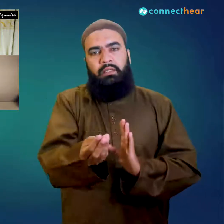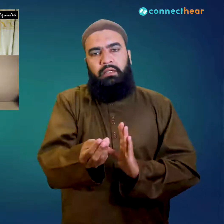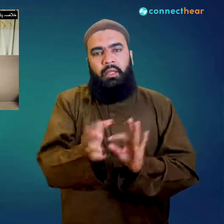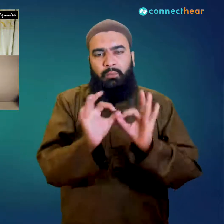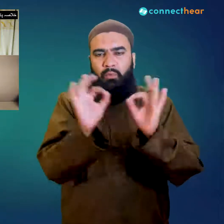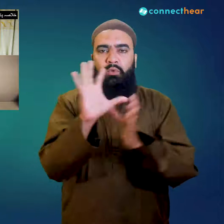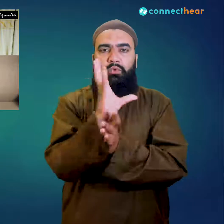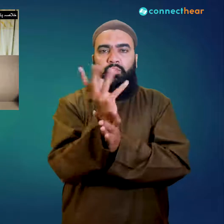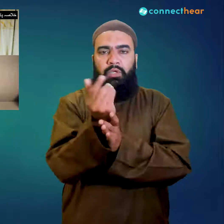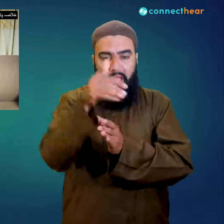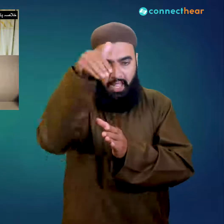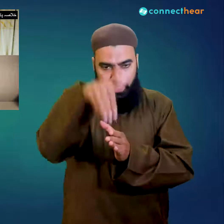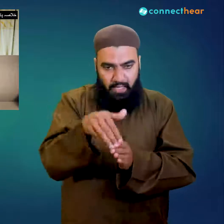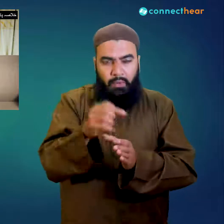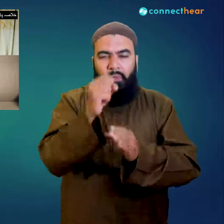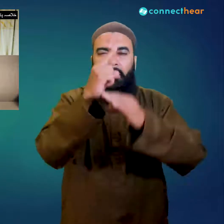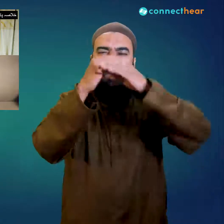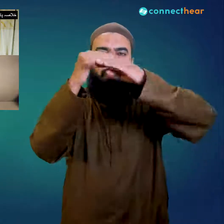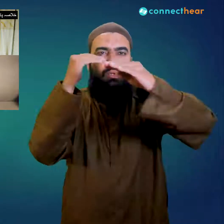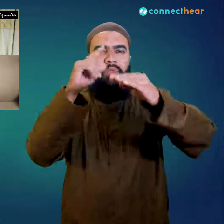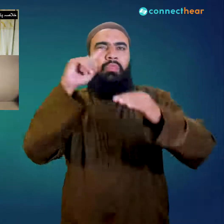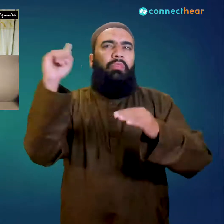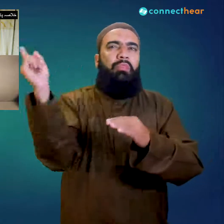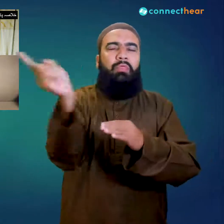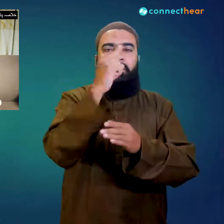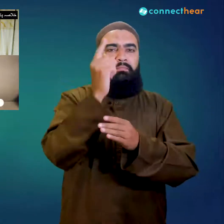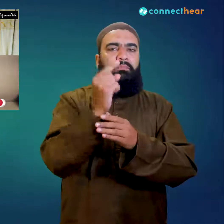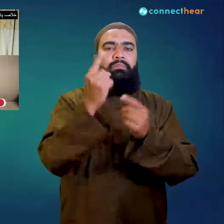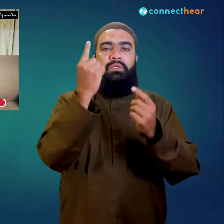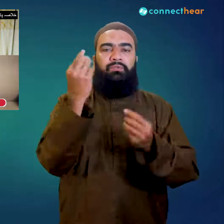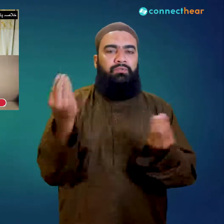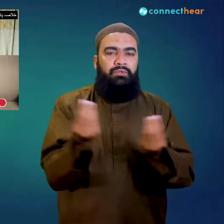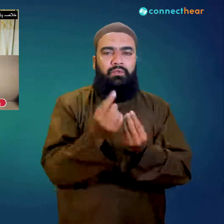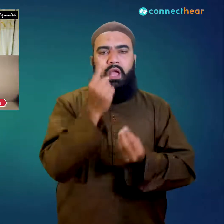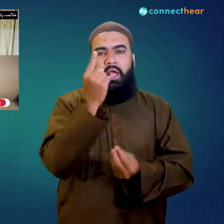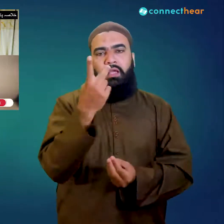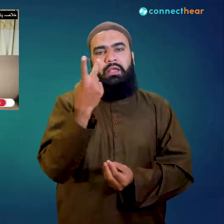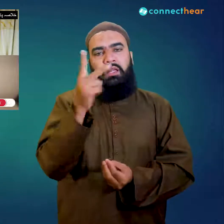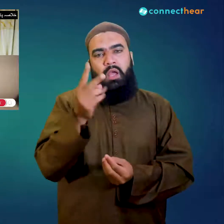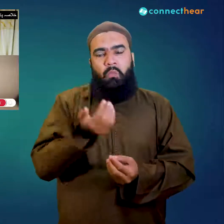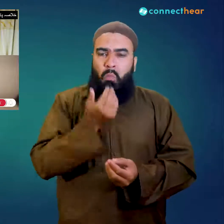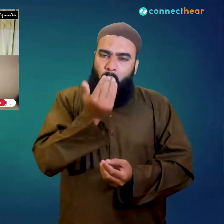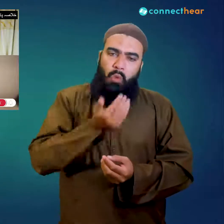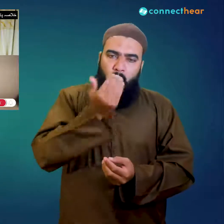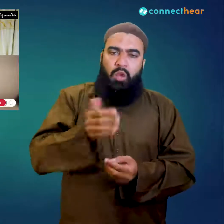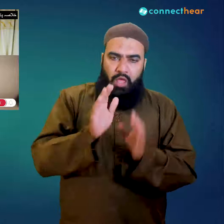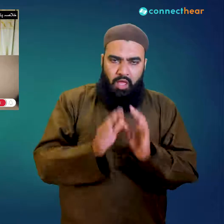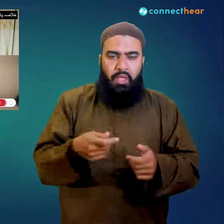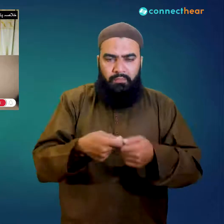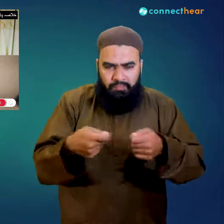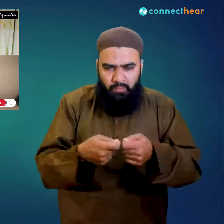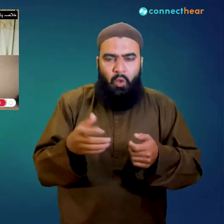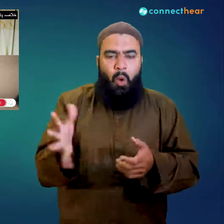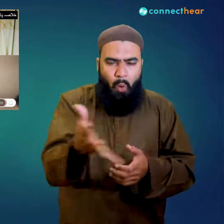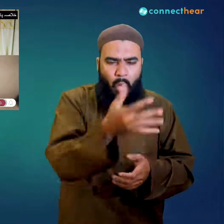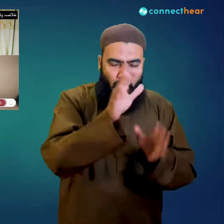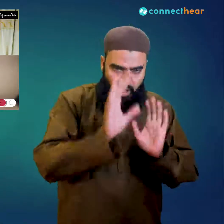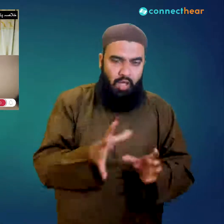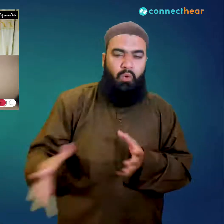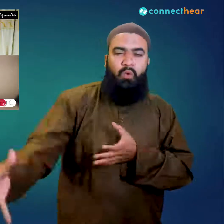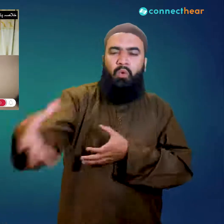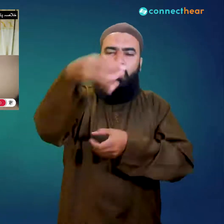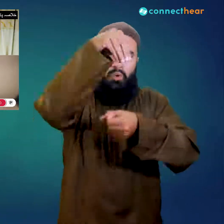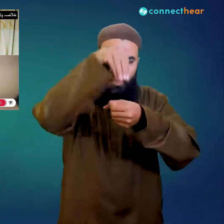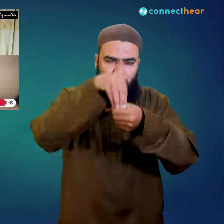و آسمان کے اندر جو کچھ بھی ہے وہ سب اللہ کی ذکر، اللہ کی تسبیح اور اللہ کی حمد و ثنا بیان کرتی ہے۔ تسبح